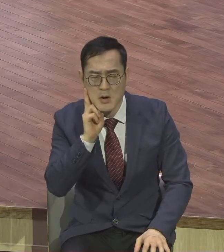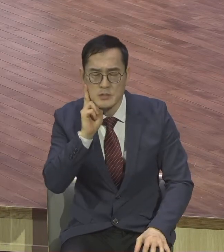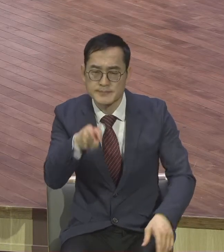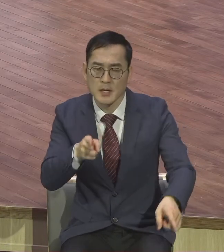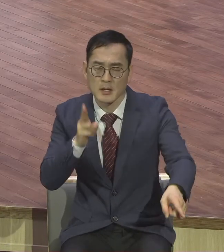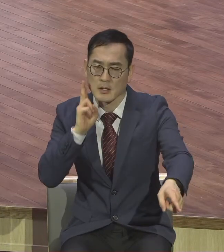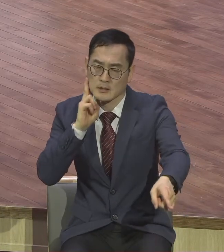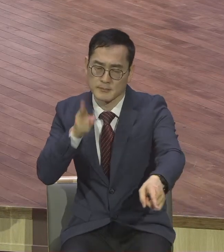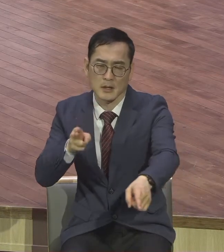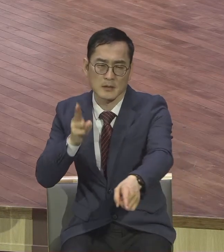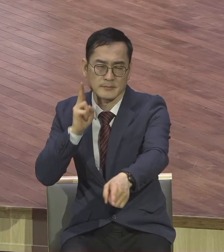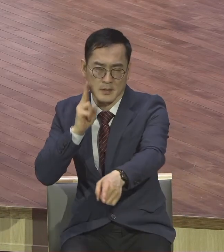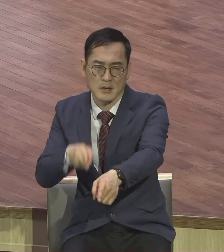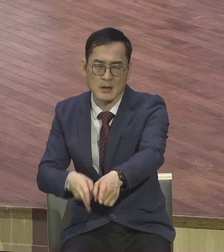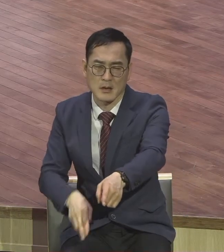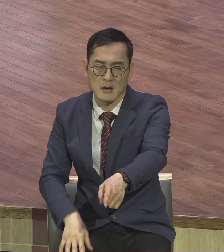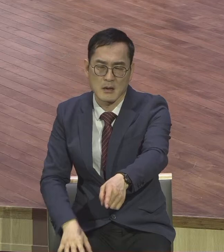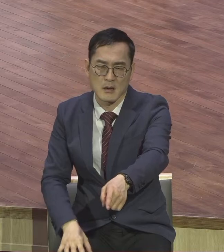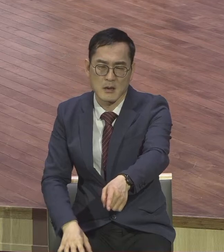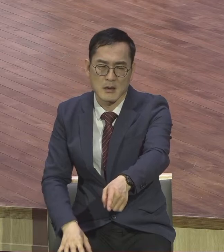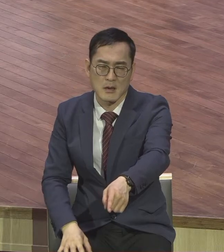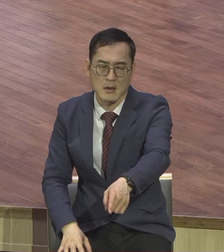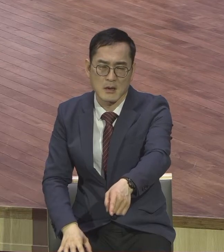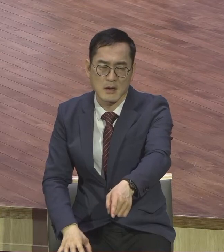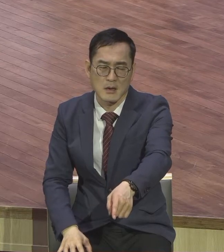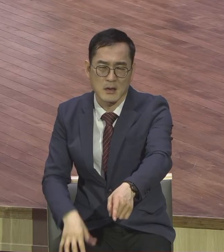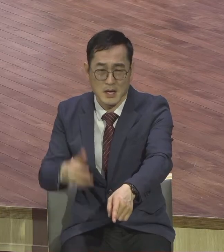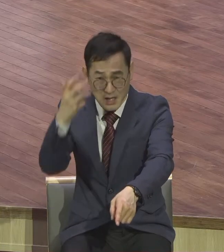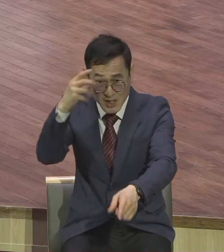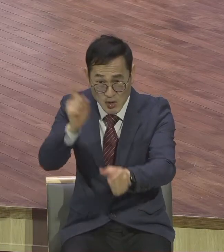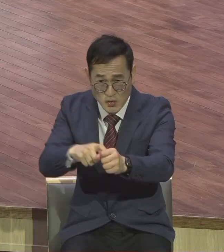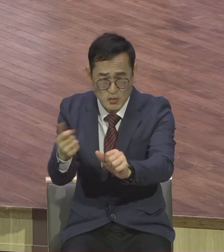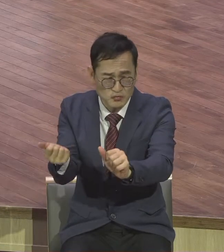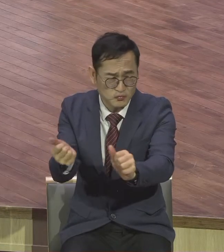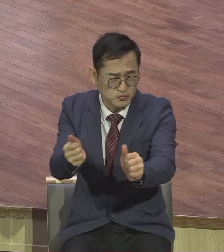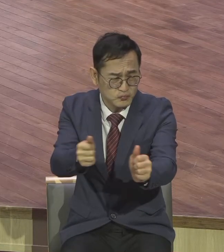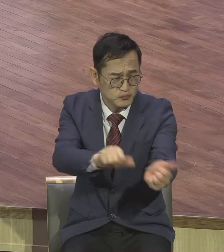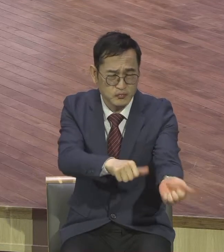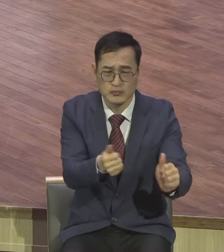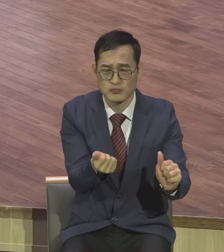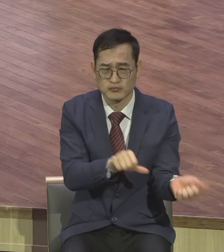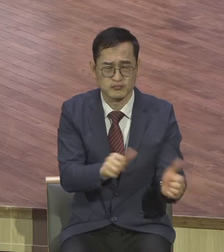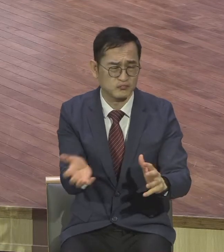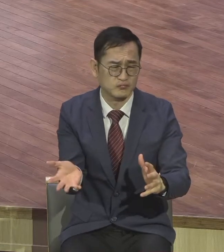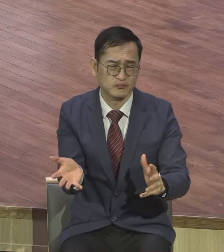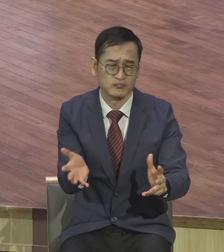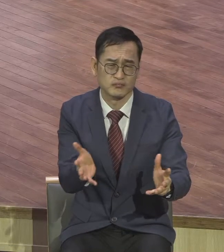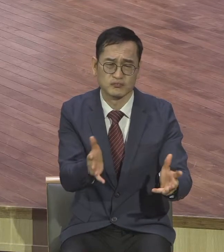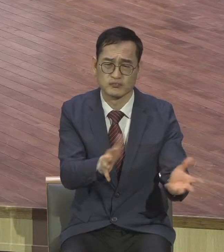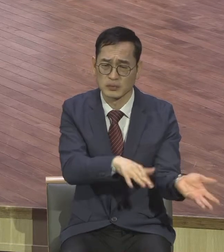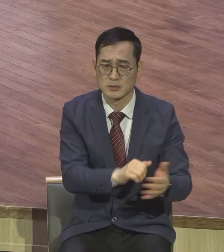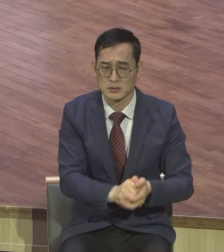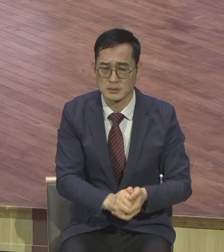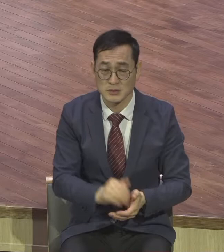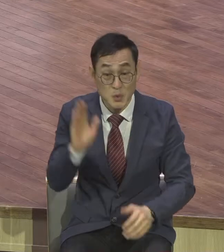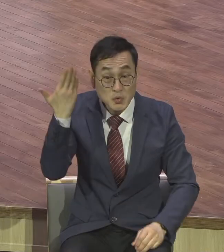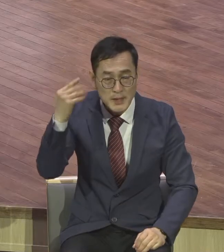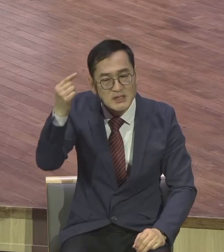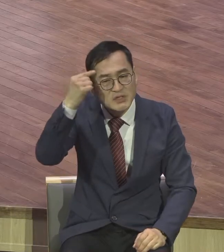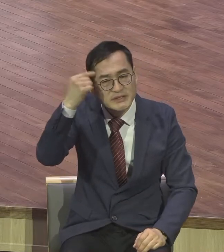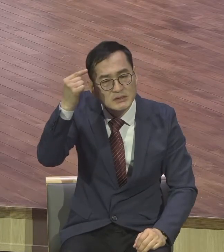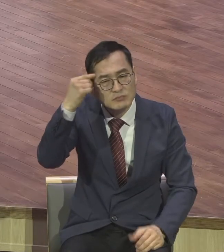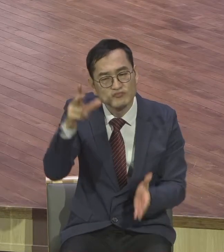합해져서 지금 가중이 되고 있어요 특별히 다섯 가지 정신병 시대에